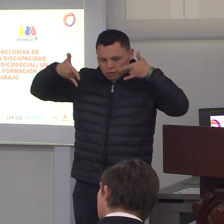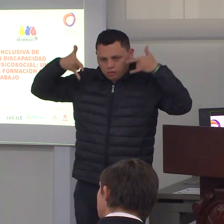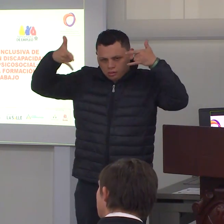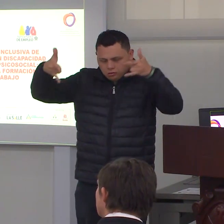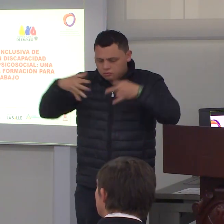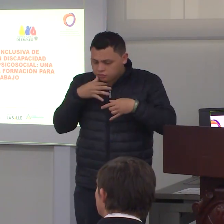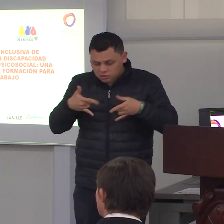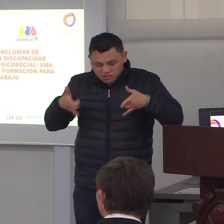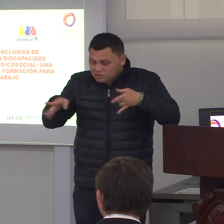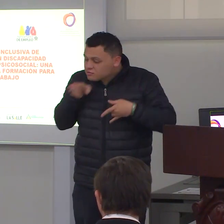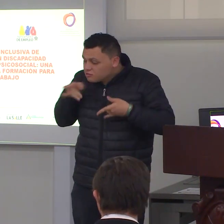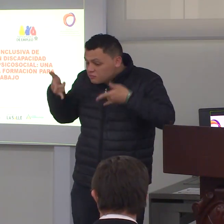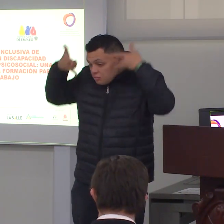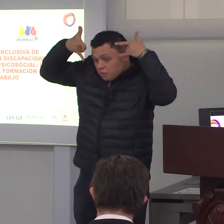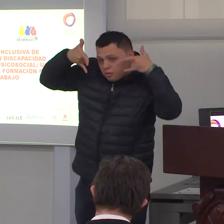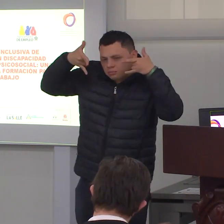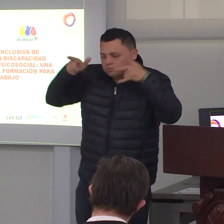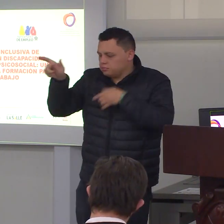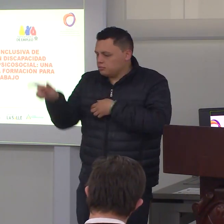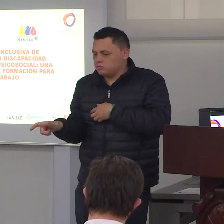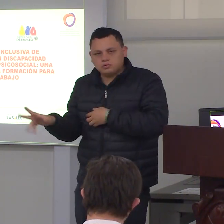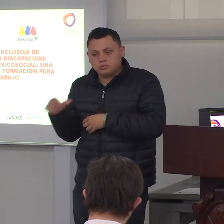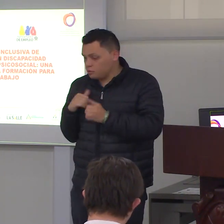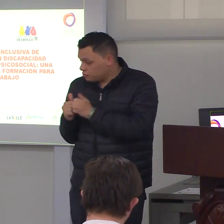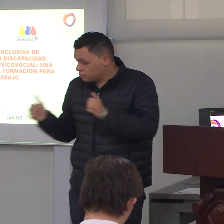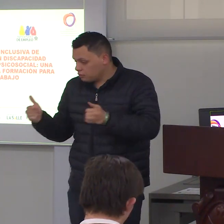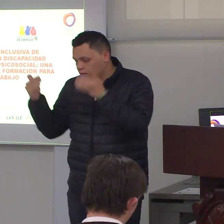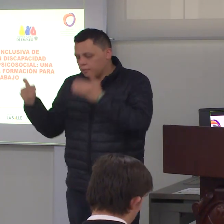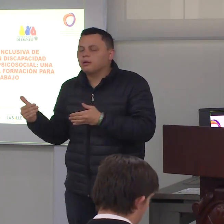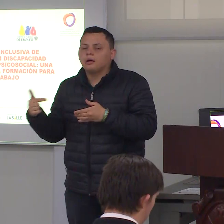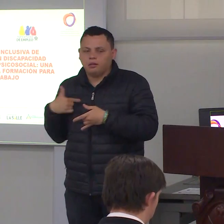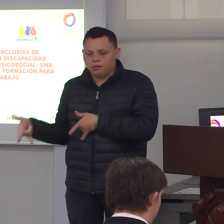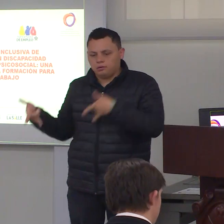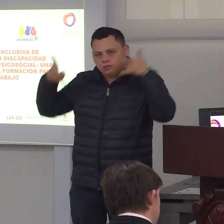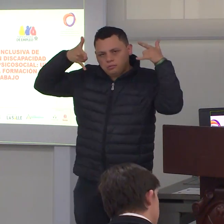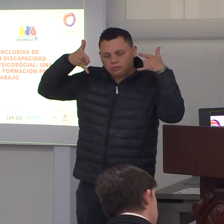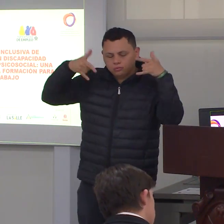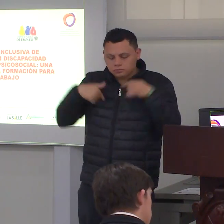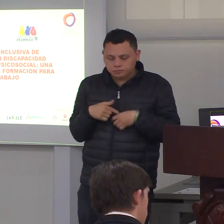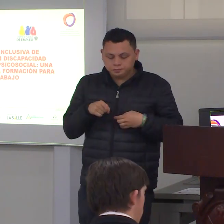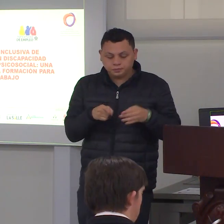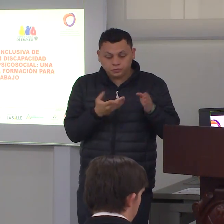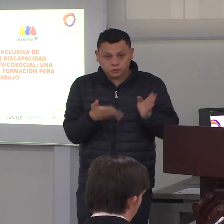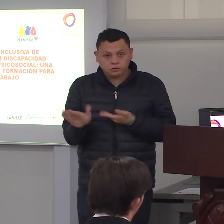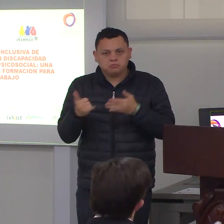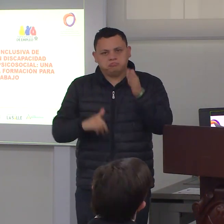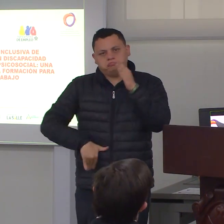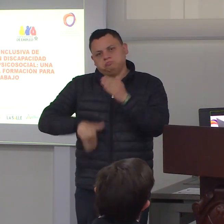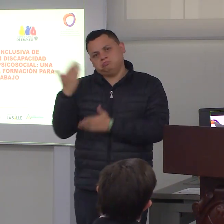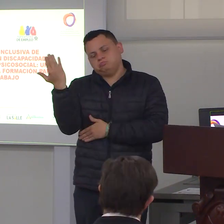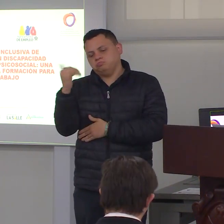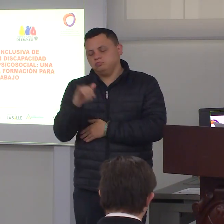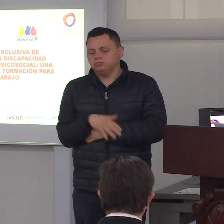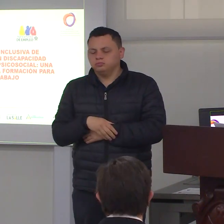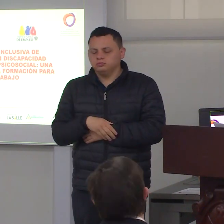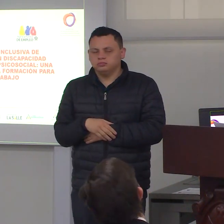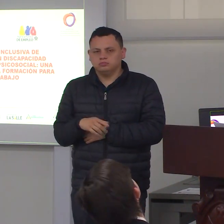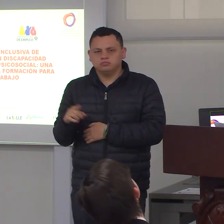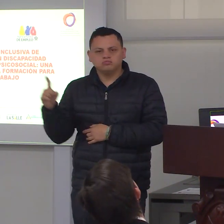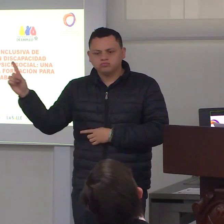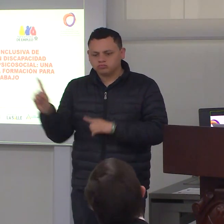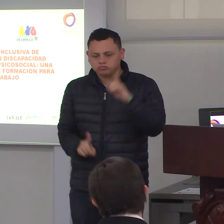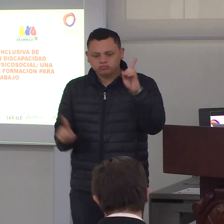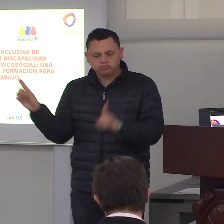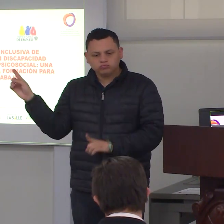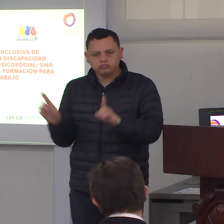tenemos ninguna discapacidad. El curso ya había iniciado y llegaron caídos del cielo